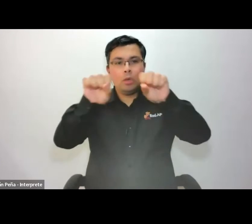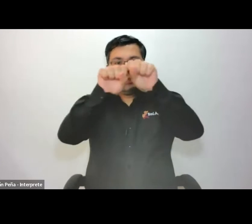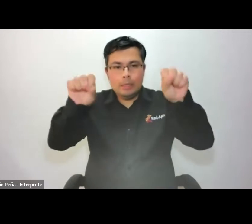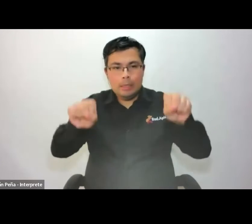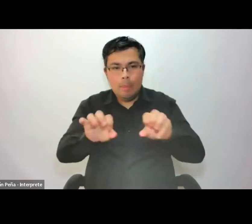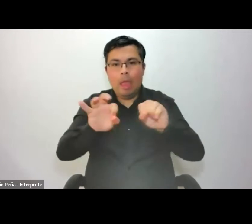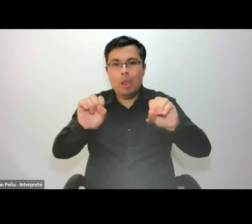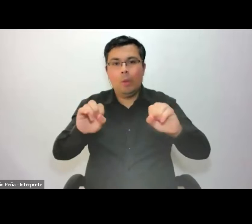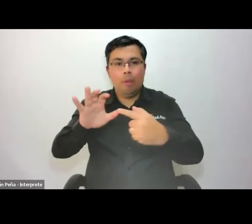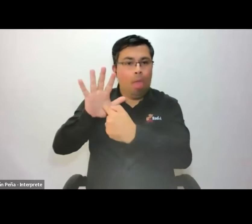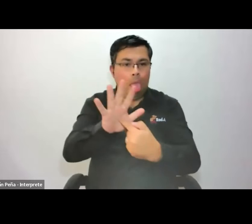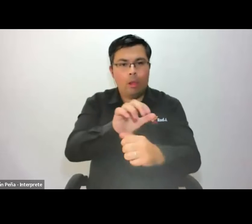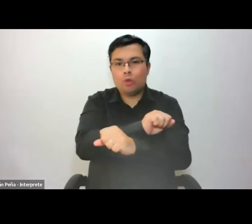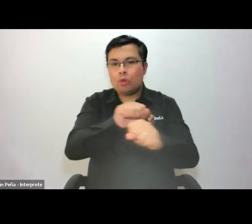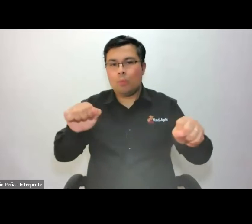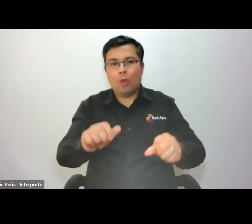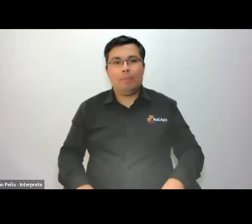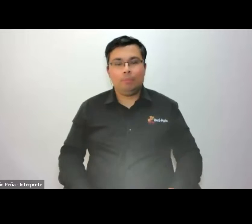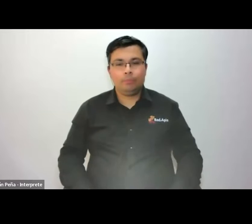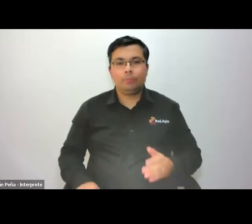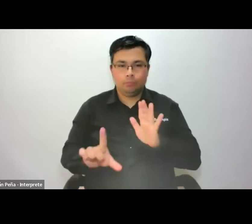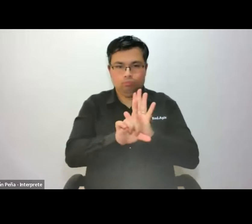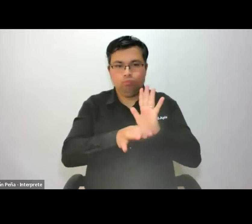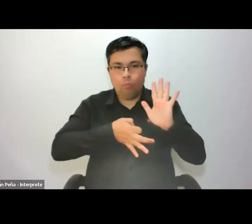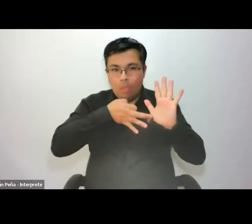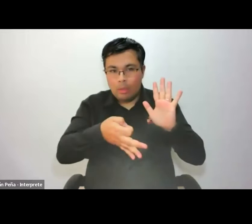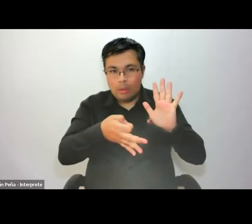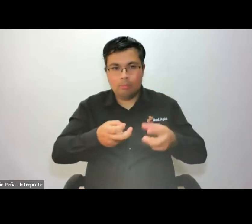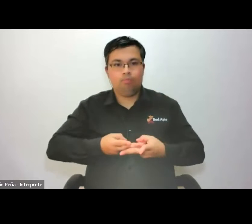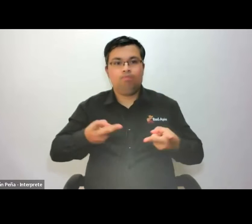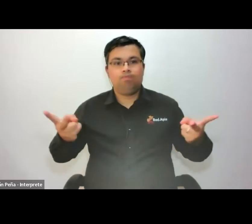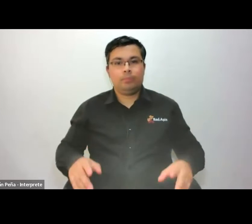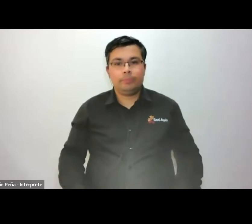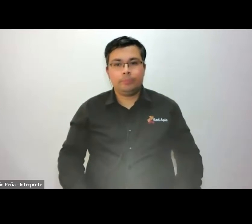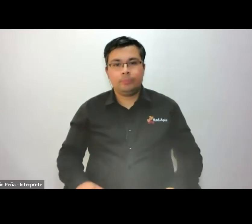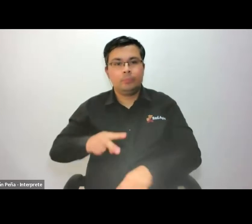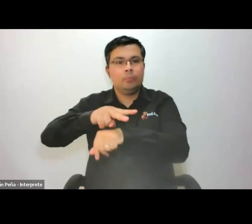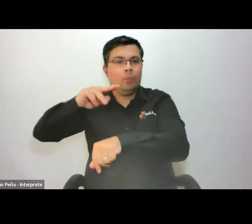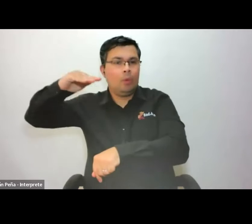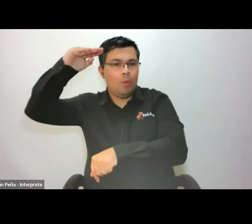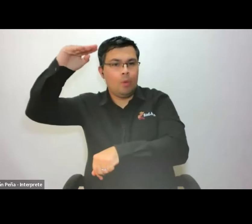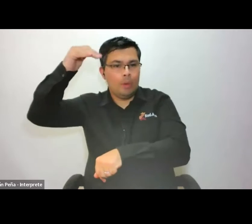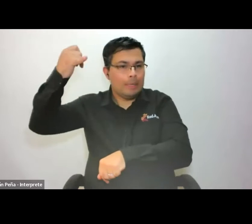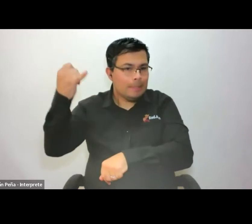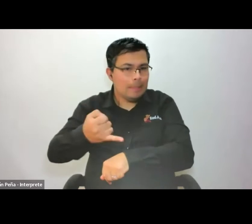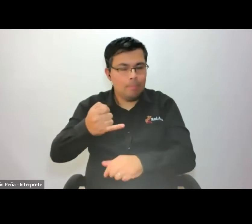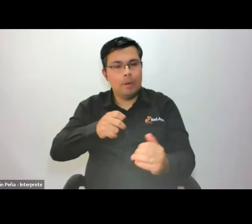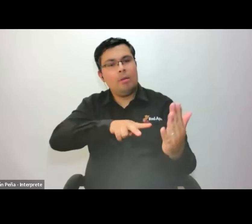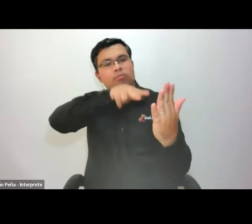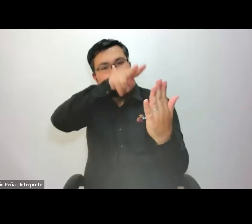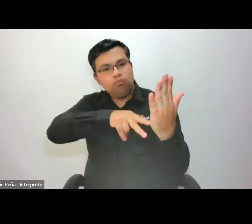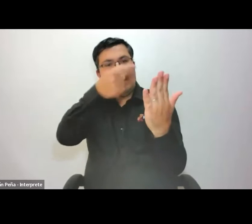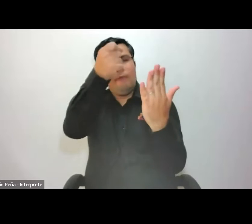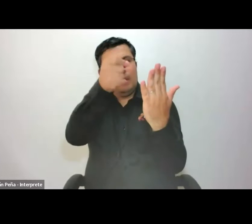que partir observando esto. La superintendencia siempre va a poder fiscalizar que no